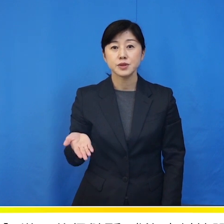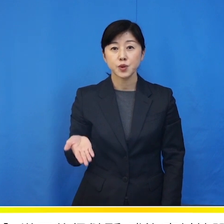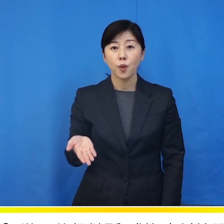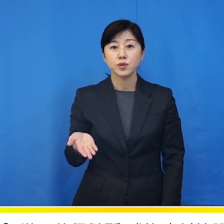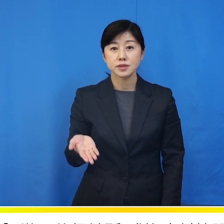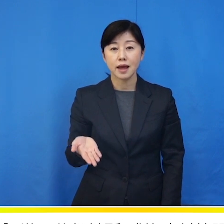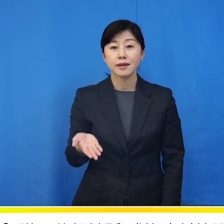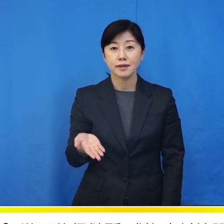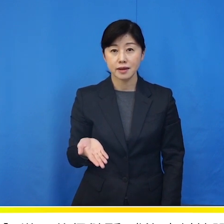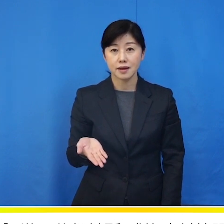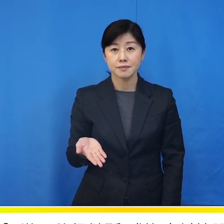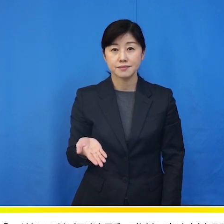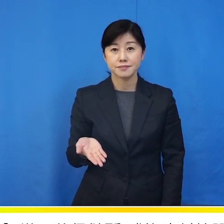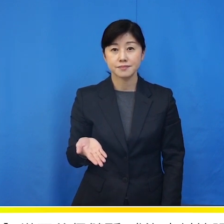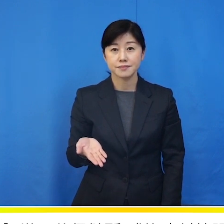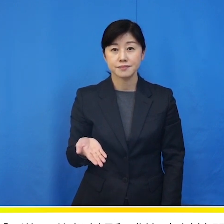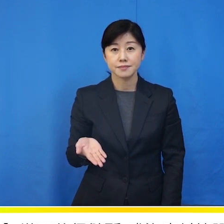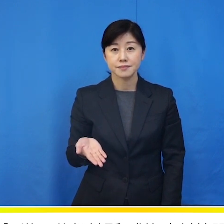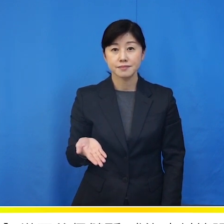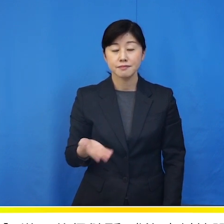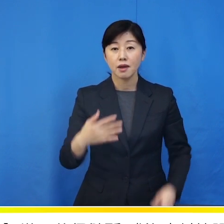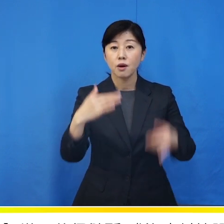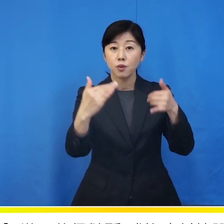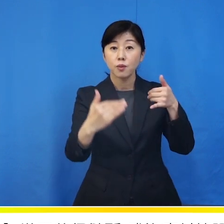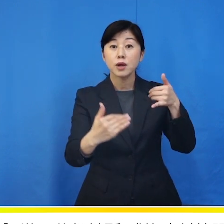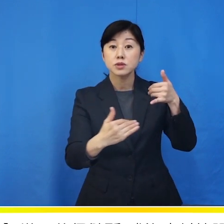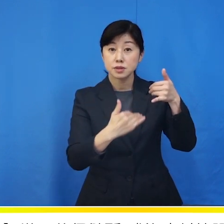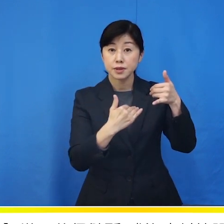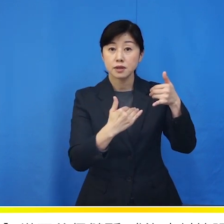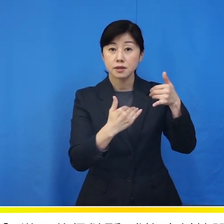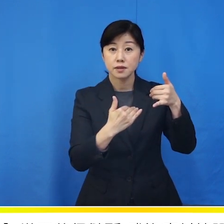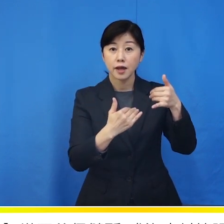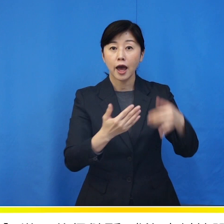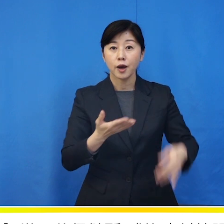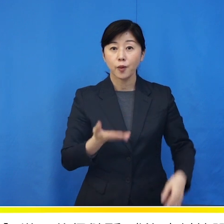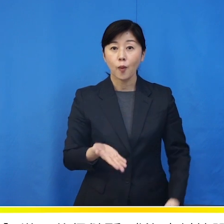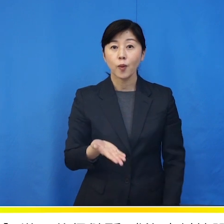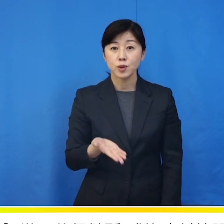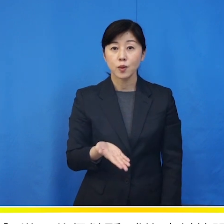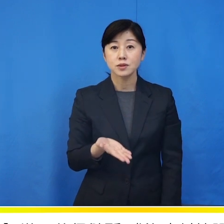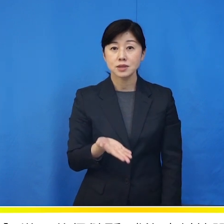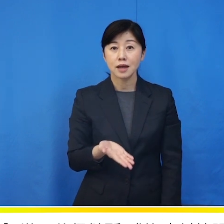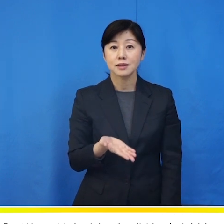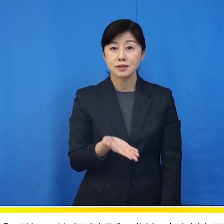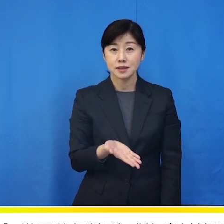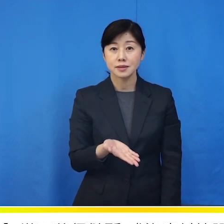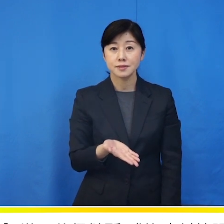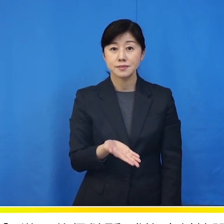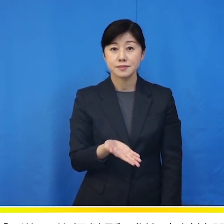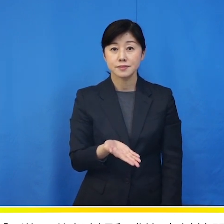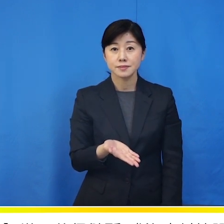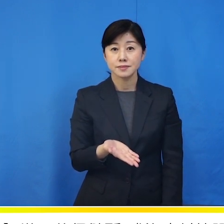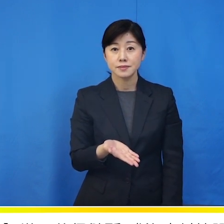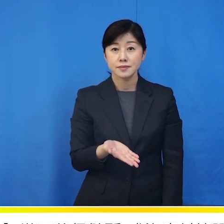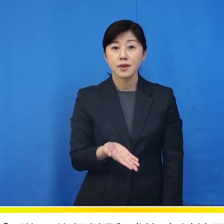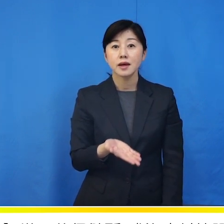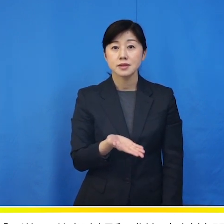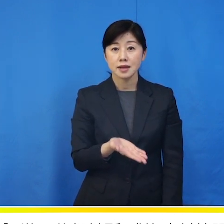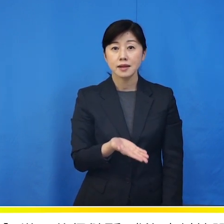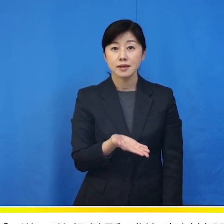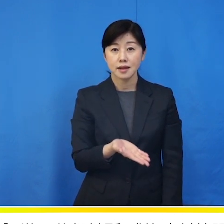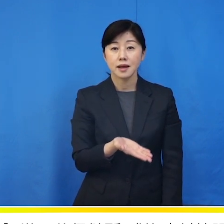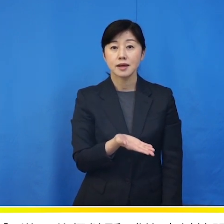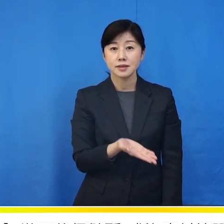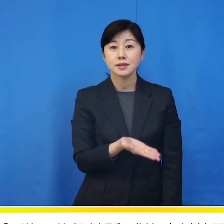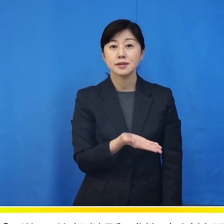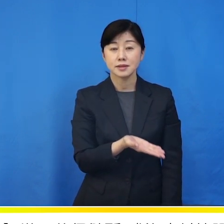2437板ファクシミリ543人3れー